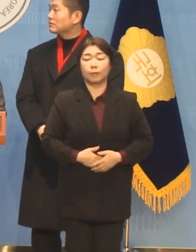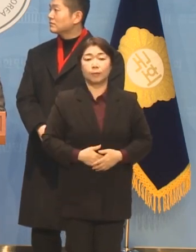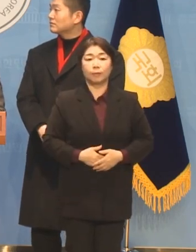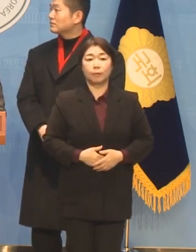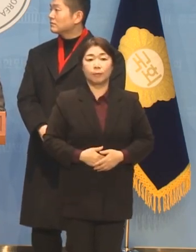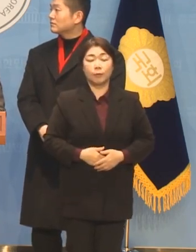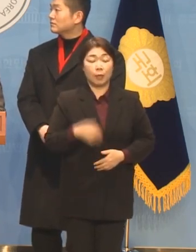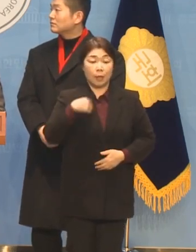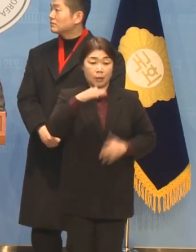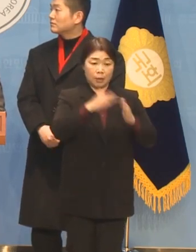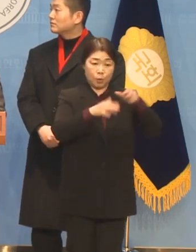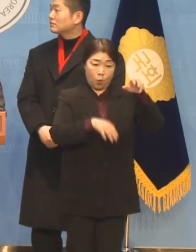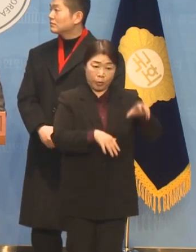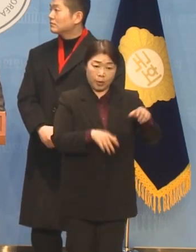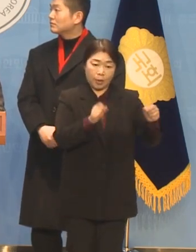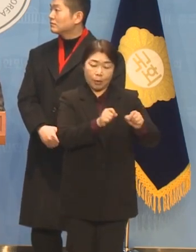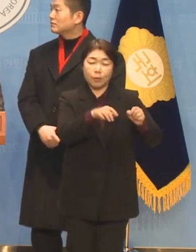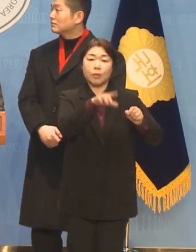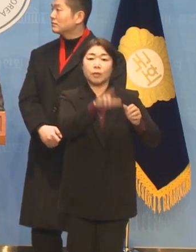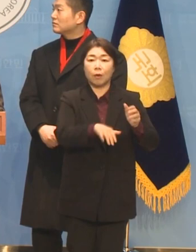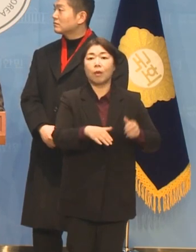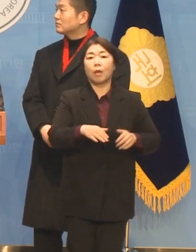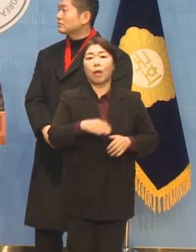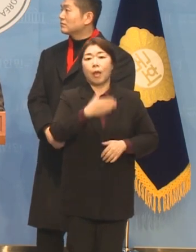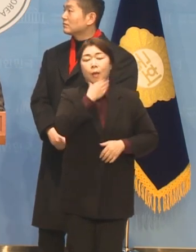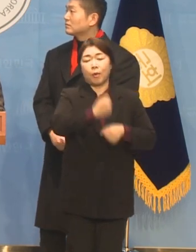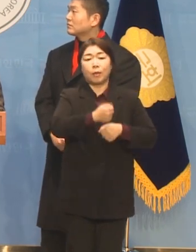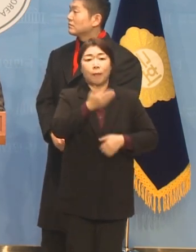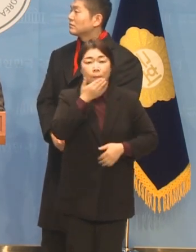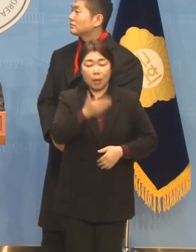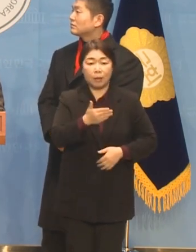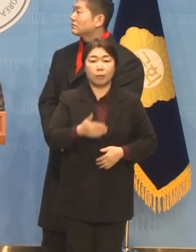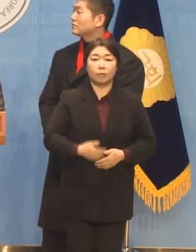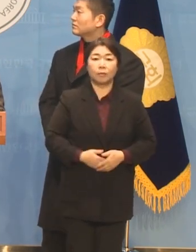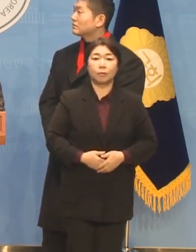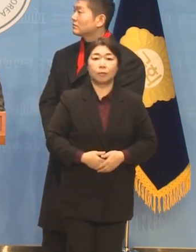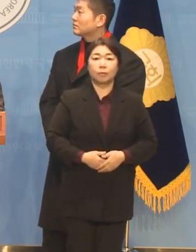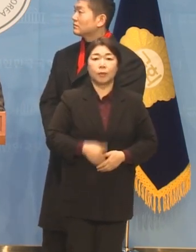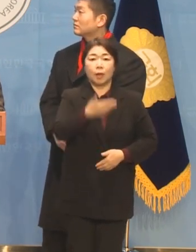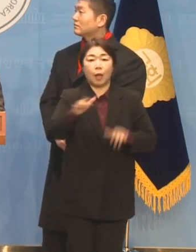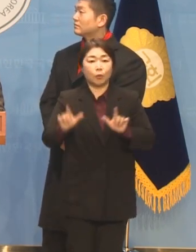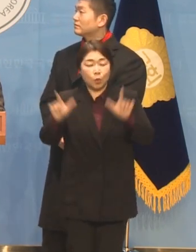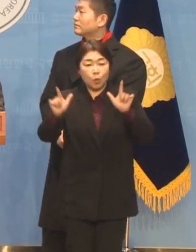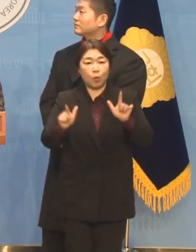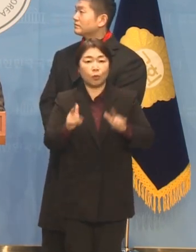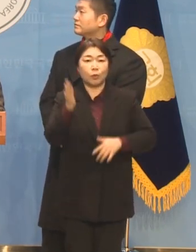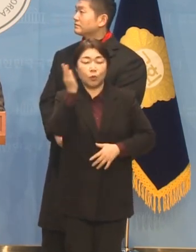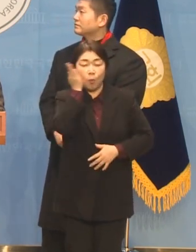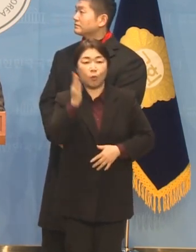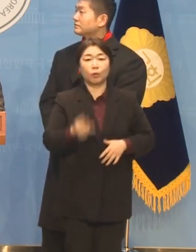동네에서 행복할 수 있는 강동, 중랑, 도봉의 꿈을 이루겠습니다.